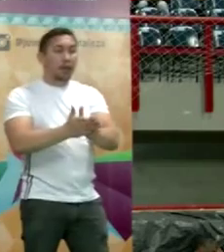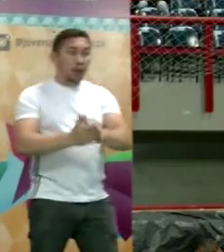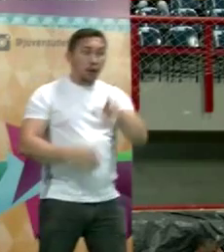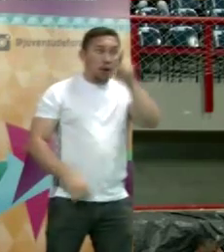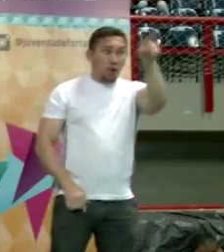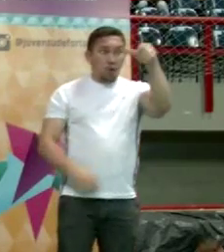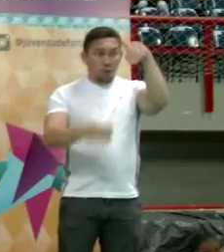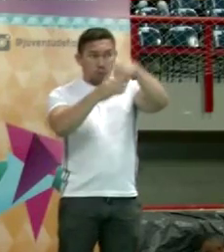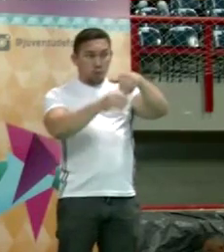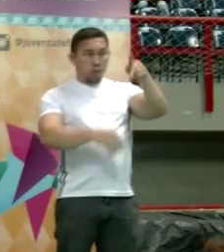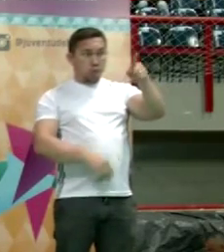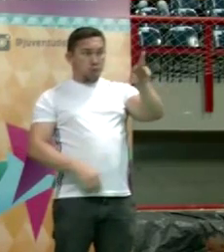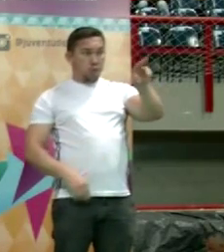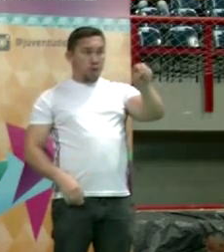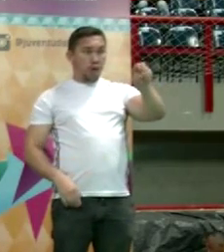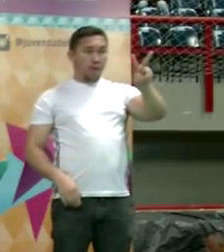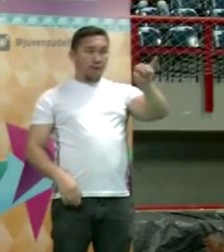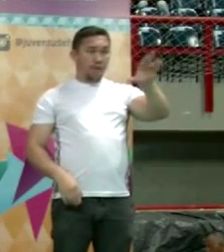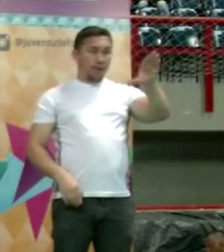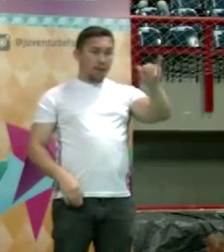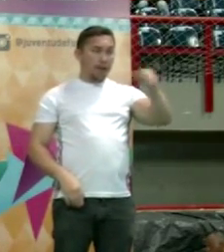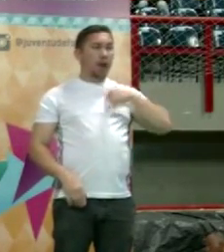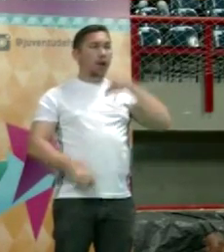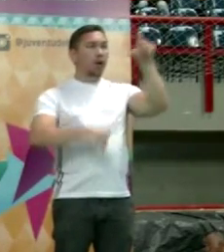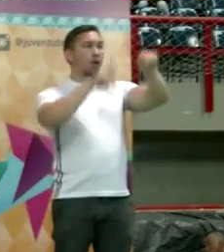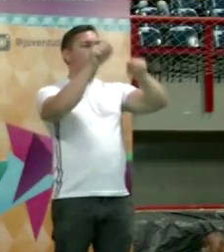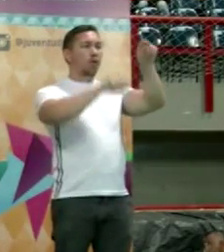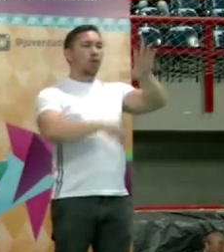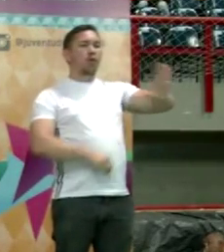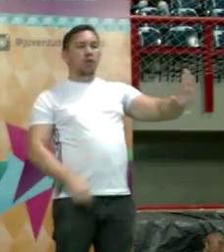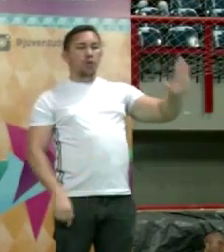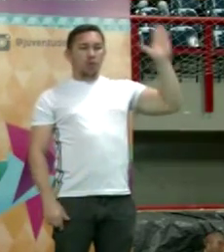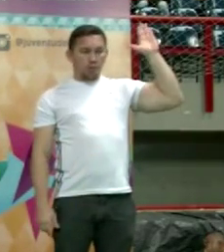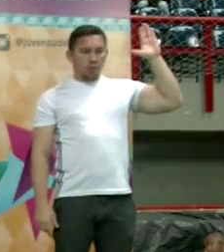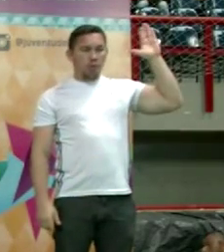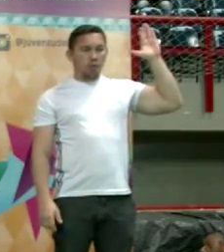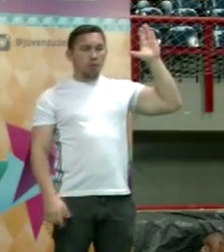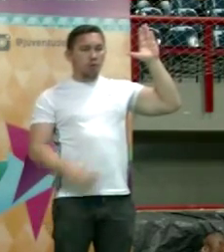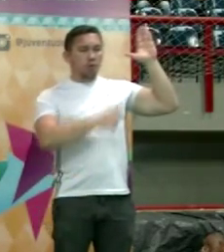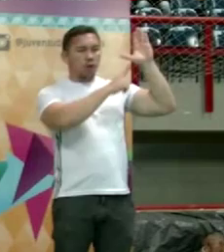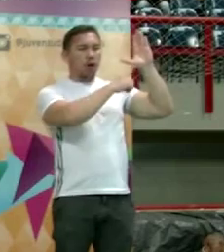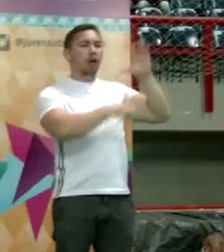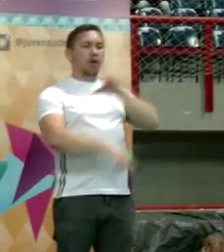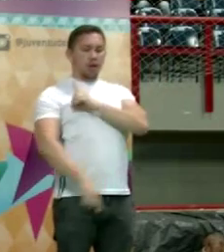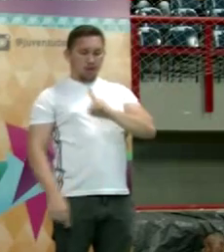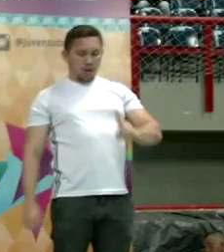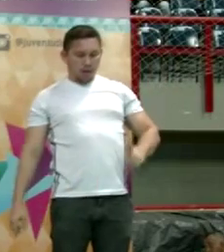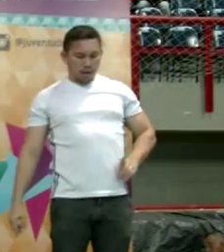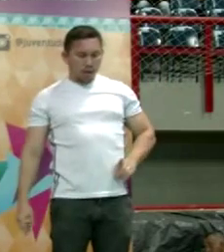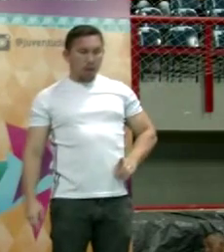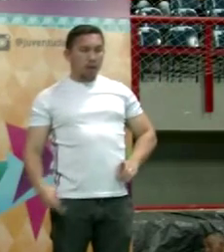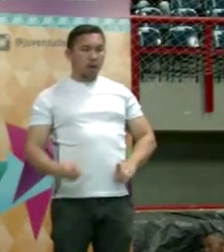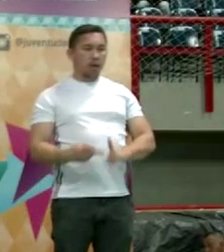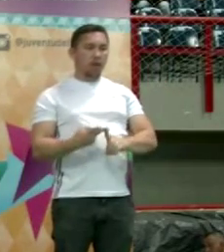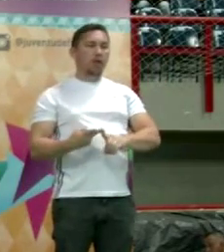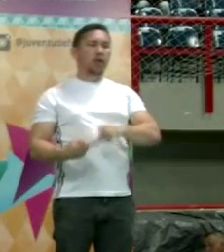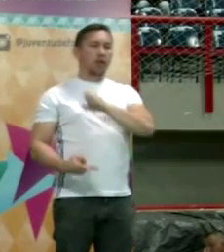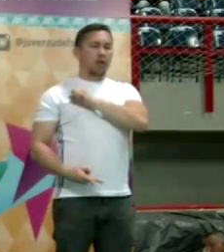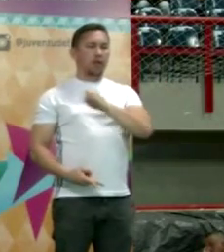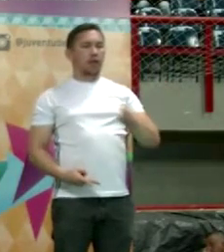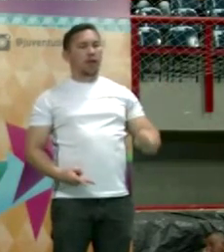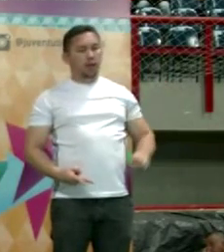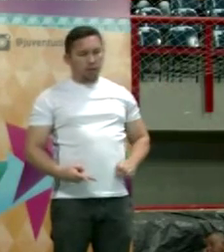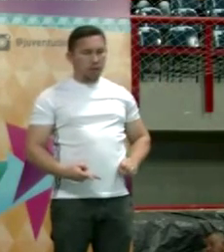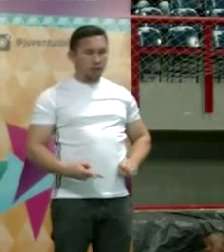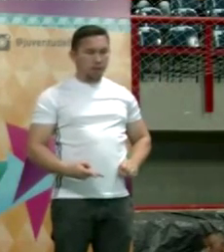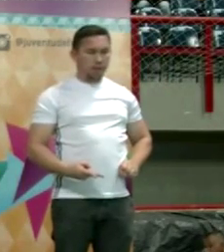de província é que vai eleger os candidatos a deputados e